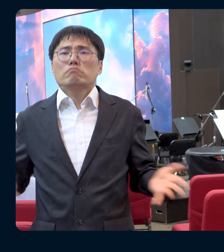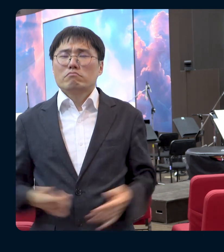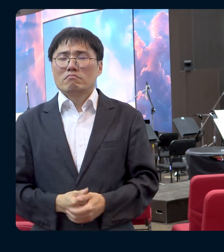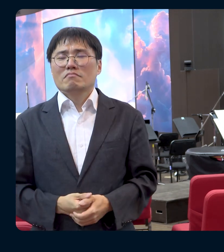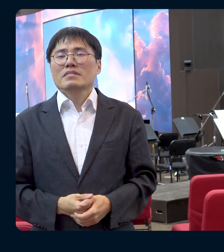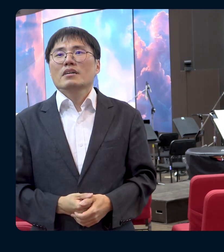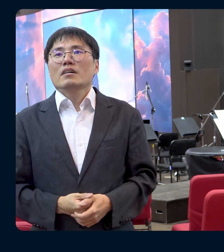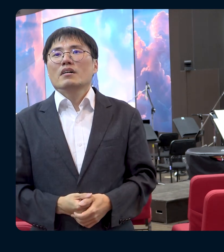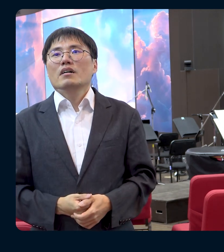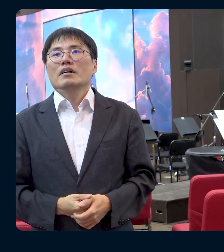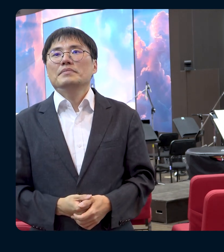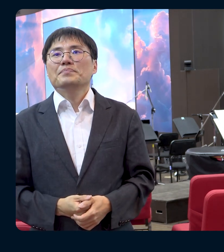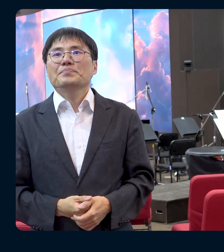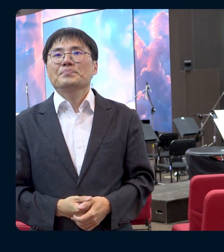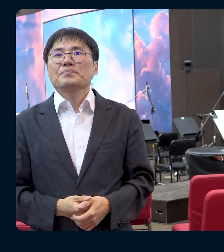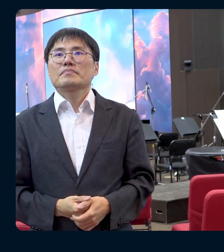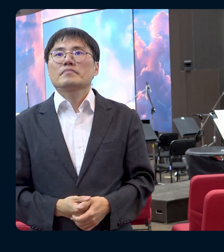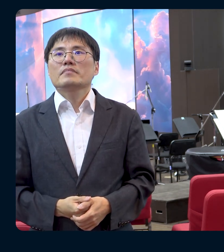언제까지 그럴 건데요? 언제까지?